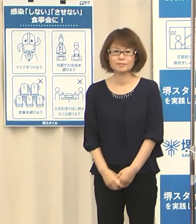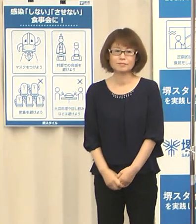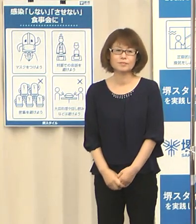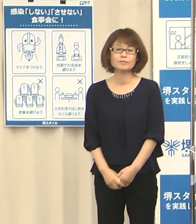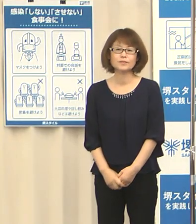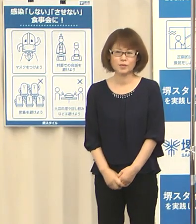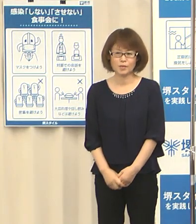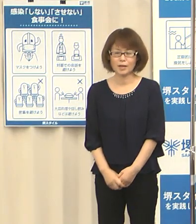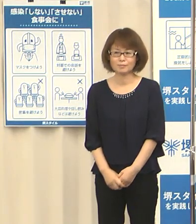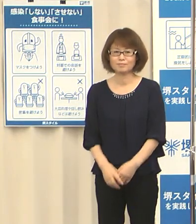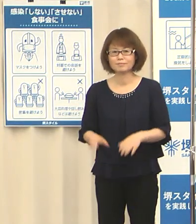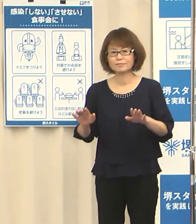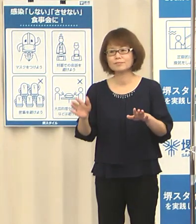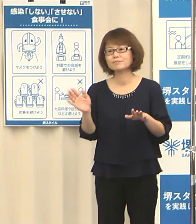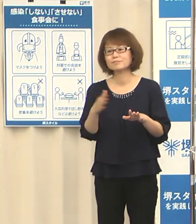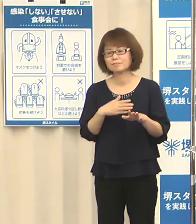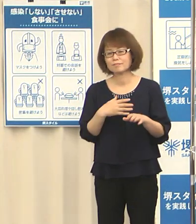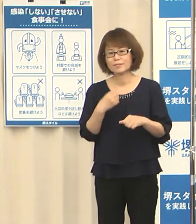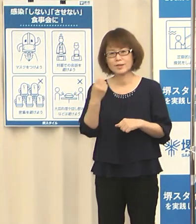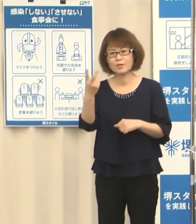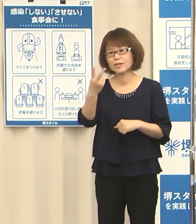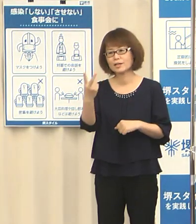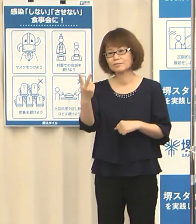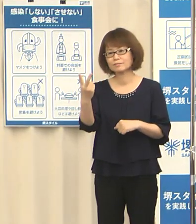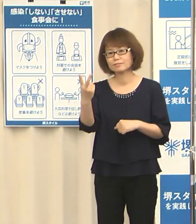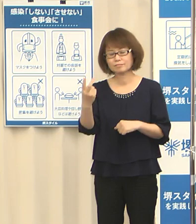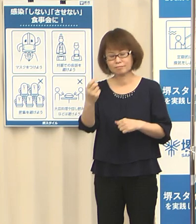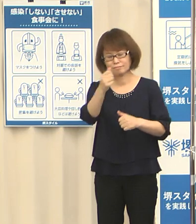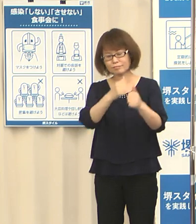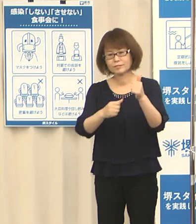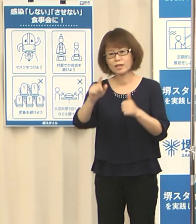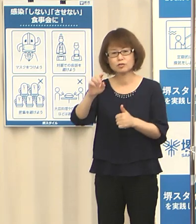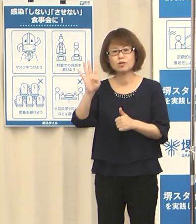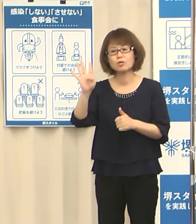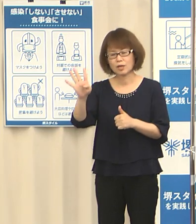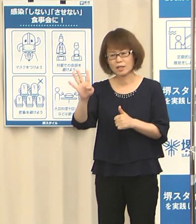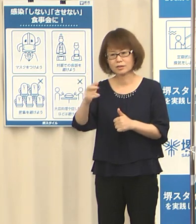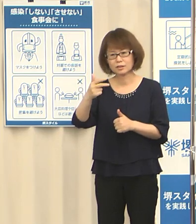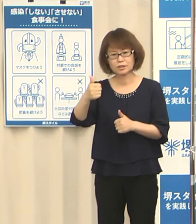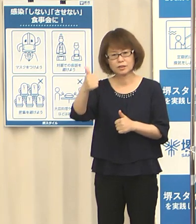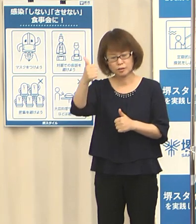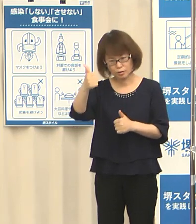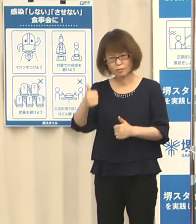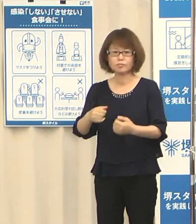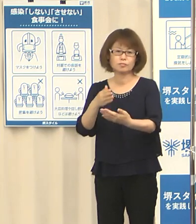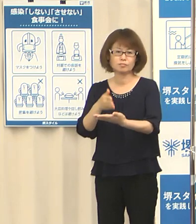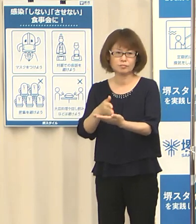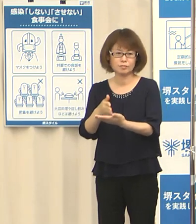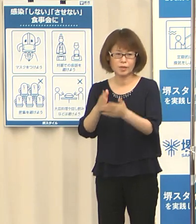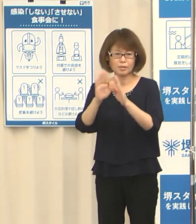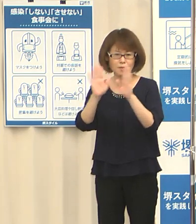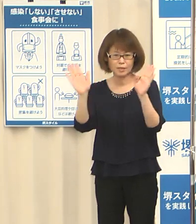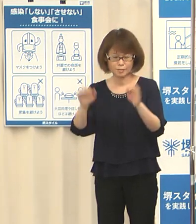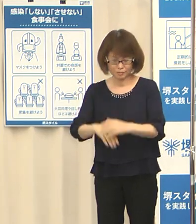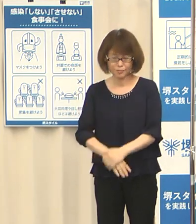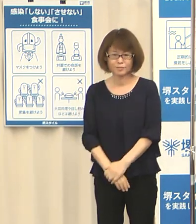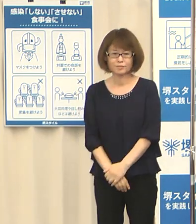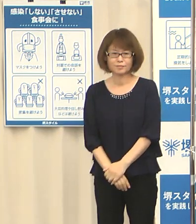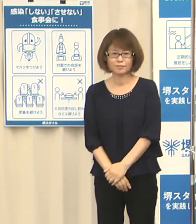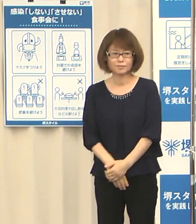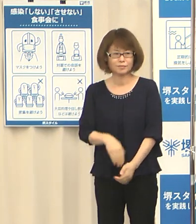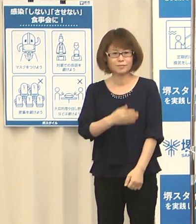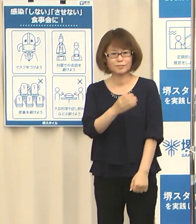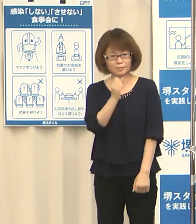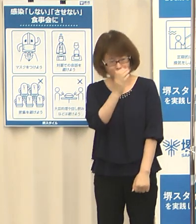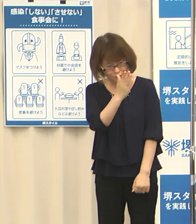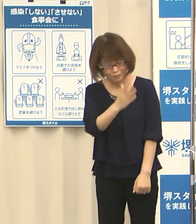それでは、ただいまより令和2年度第14回市長定例会見を始めさせていただきます。それでは長藤市長、